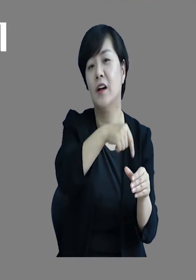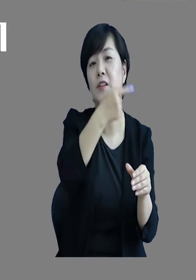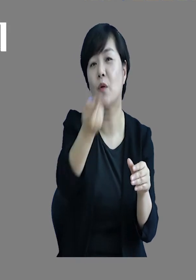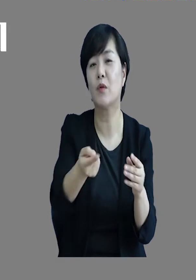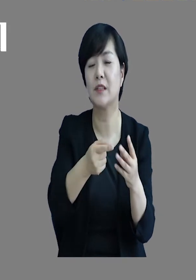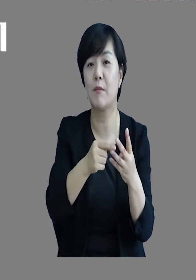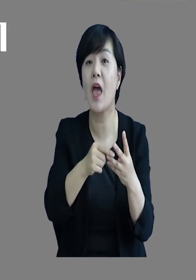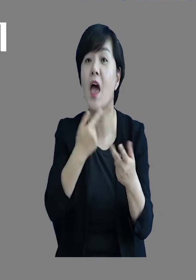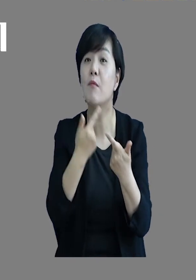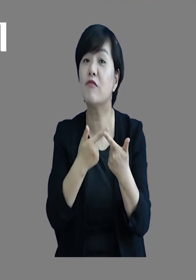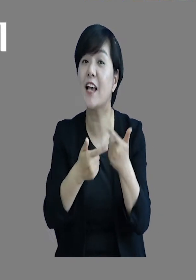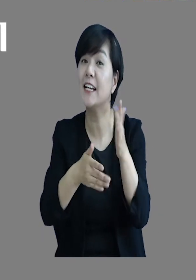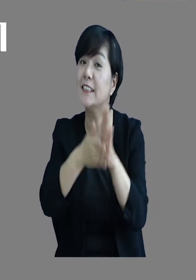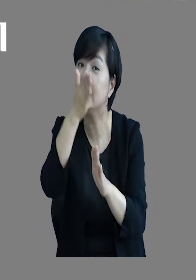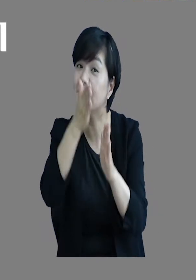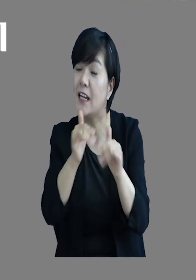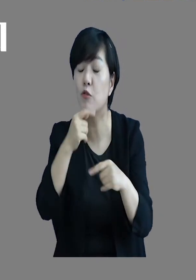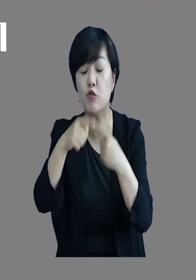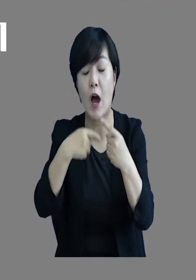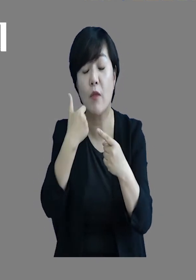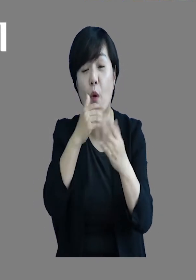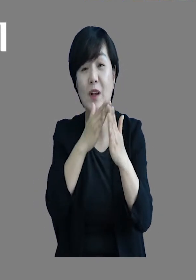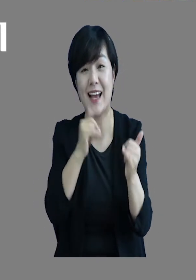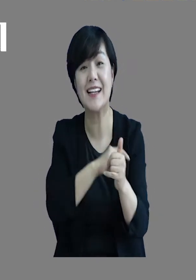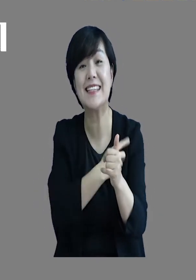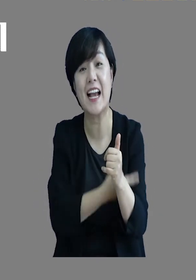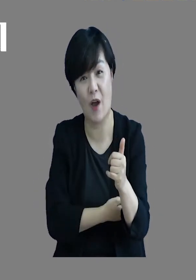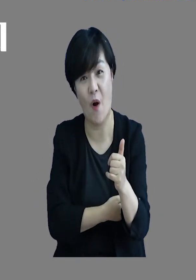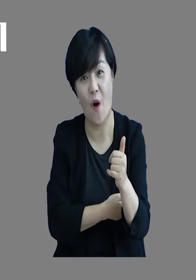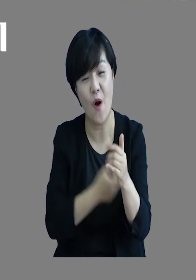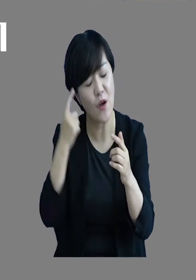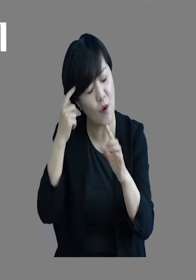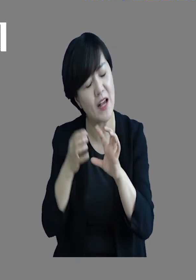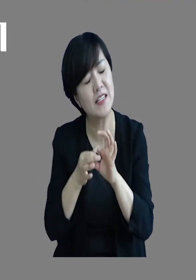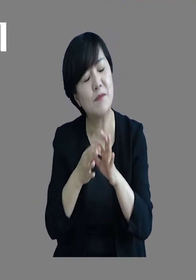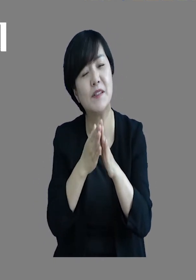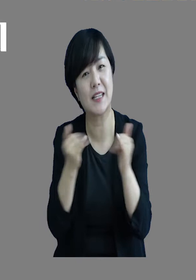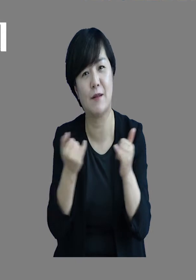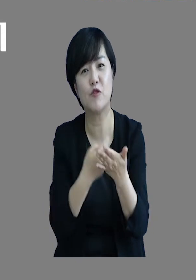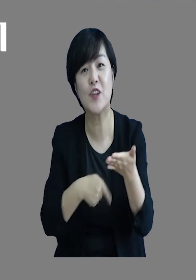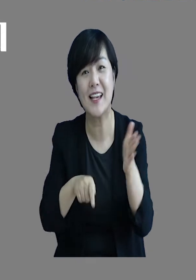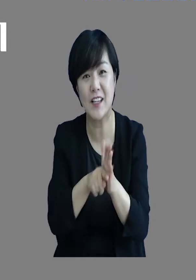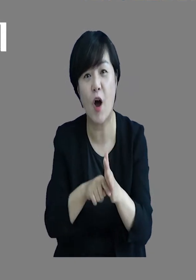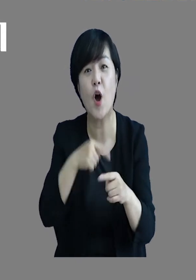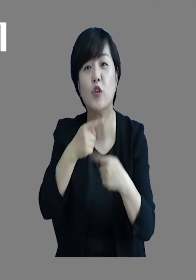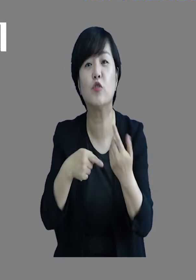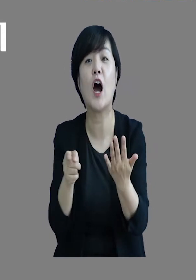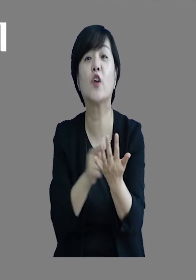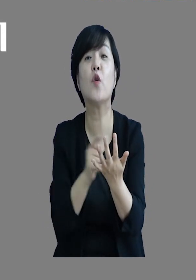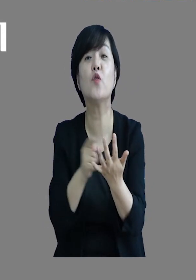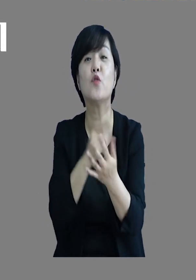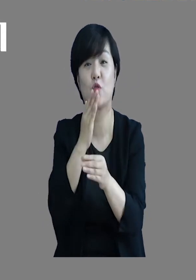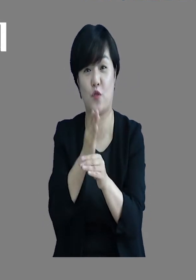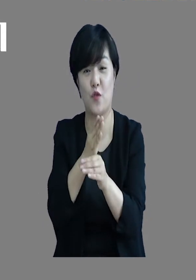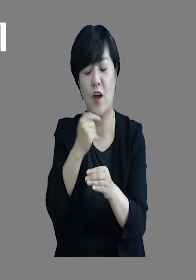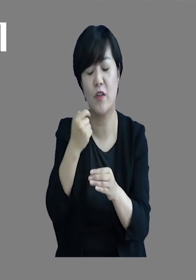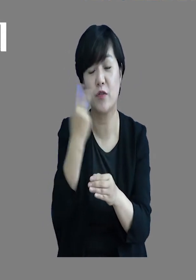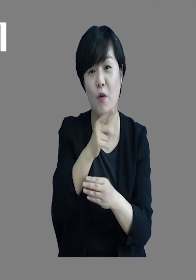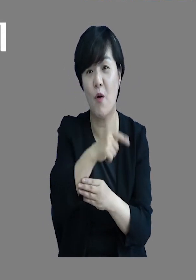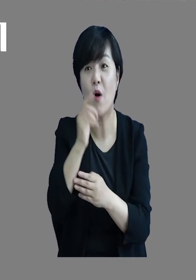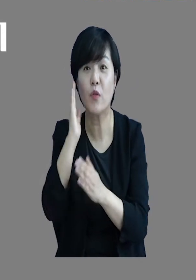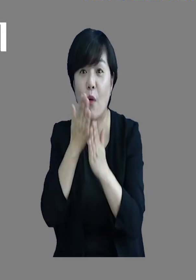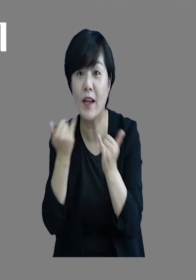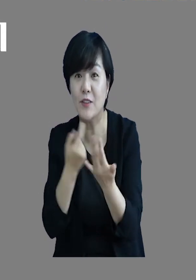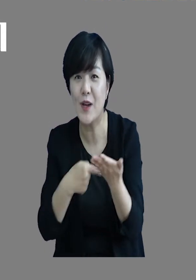부산 시민이나 또 수어통역 자격에 관심이 있으신 분 대상으로 수어 교육 하고 있고요. 농인을